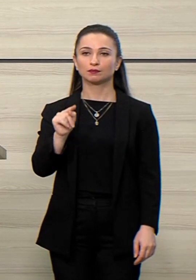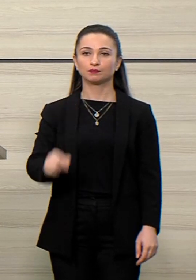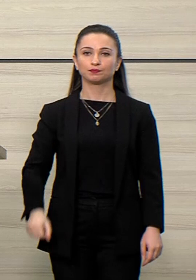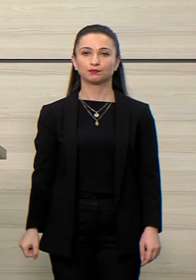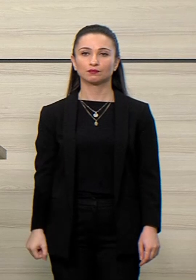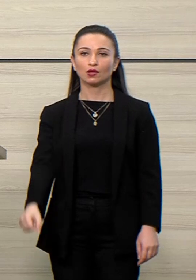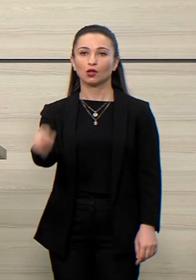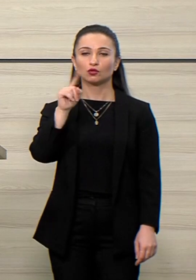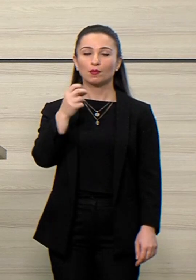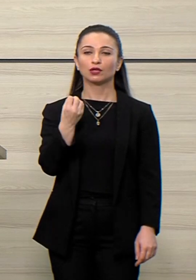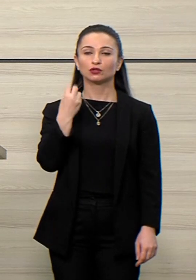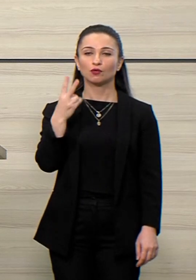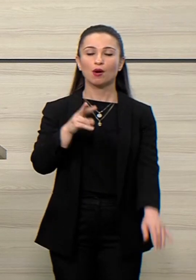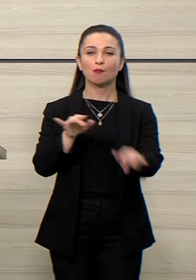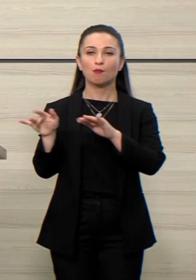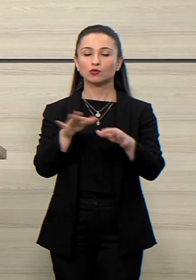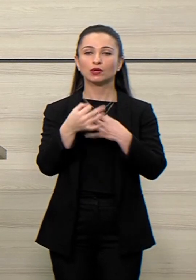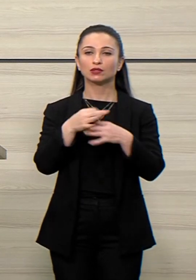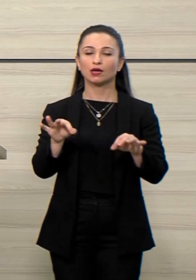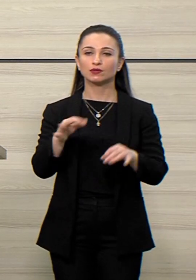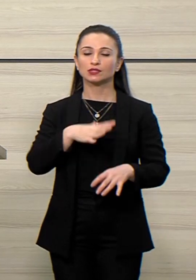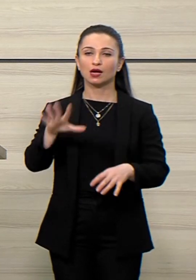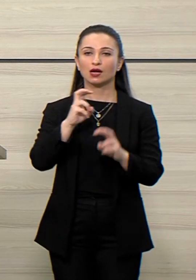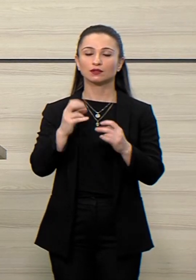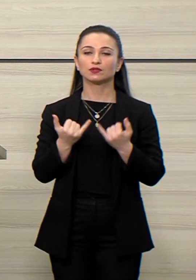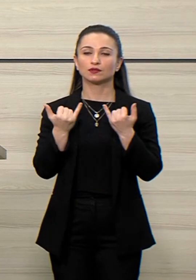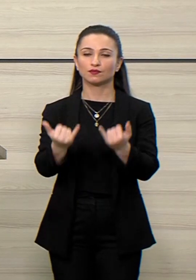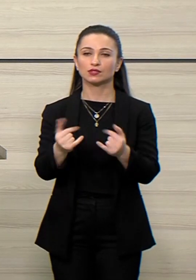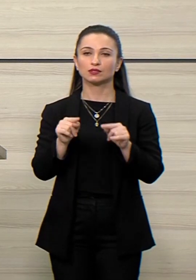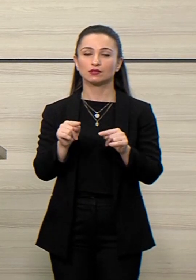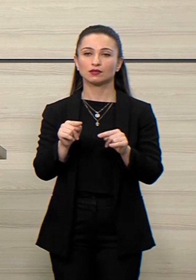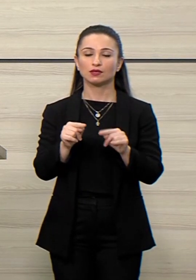0.04%. ნომერი 12 მოძრაობა თავისუფალი საქართველოსათვის,